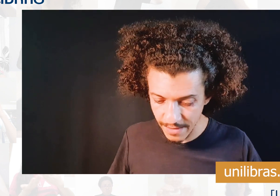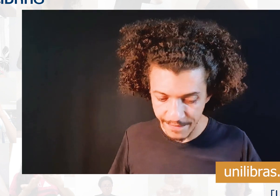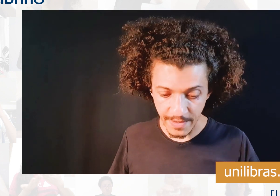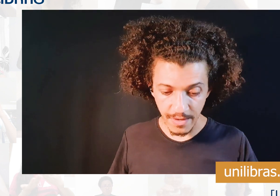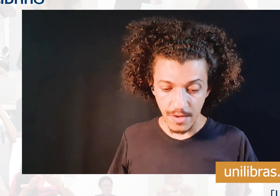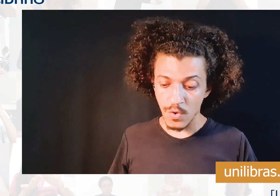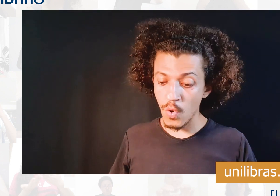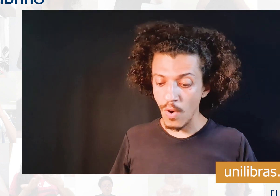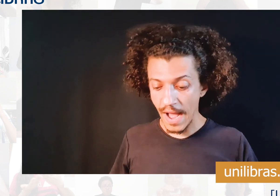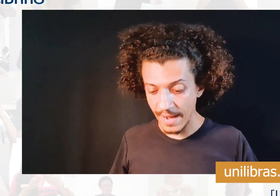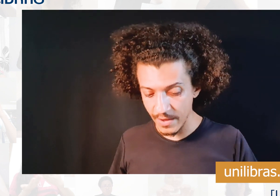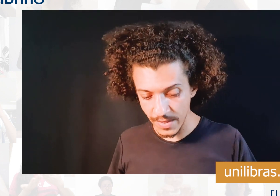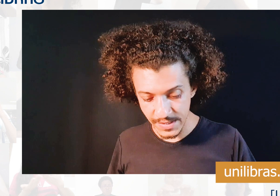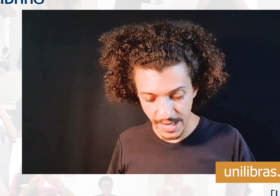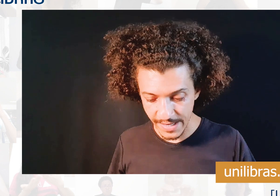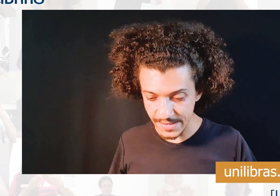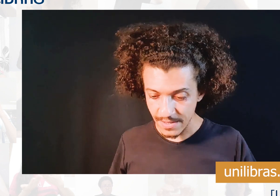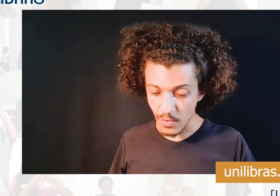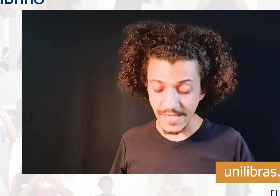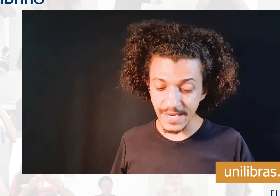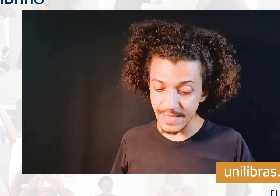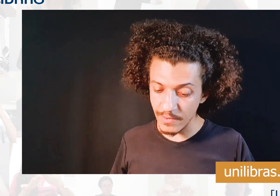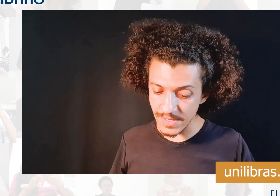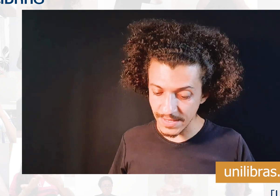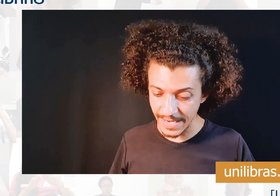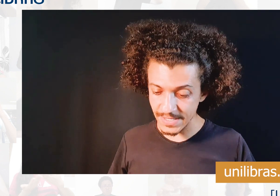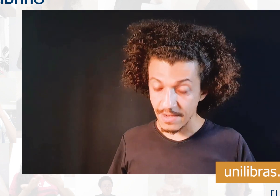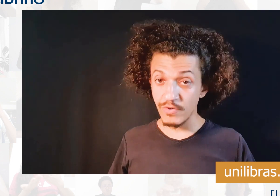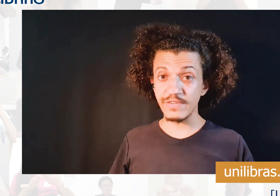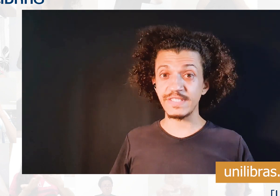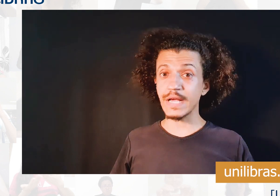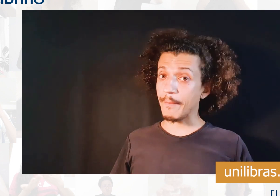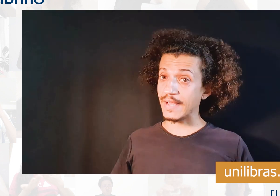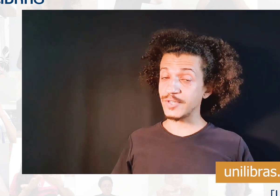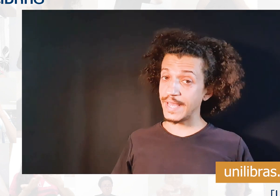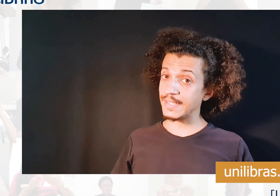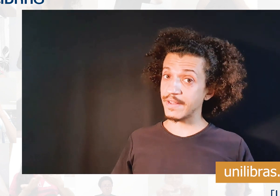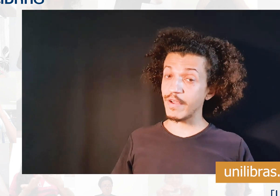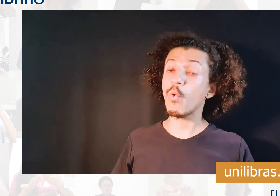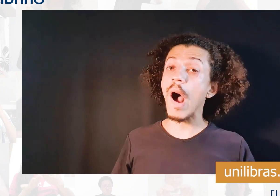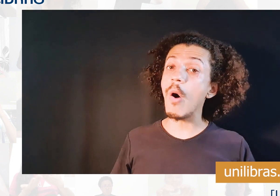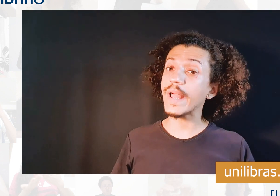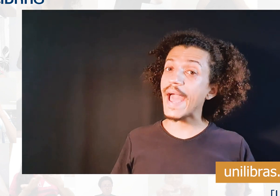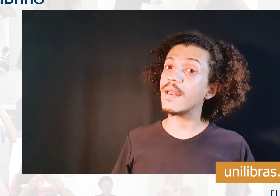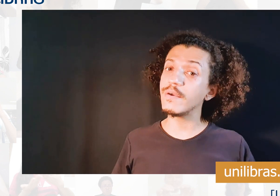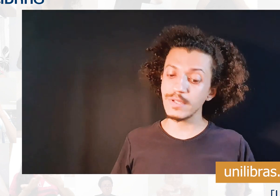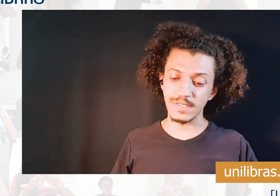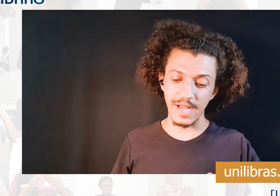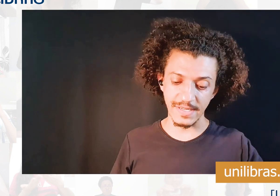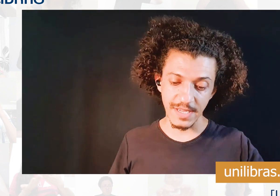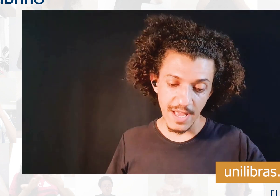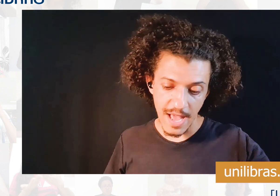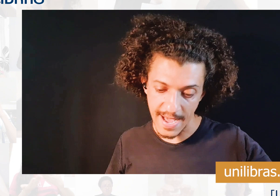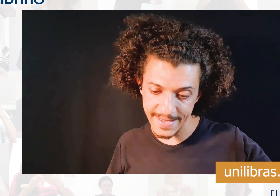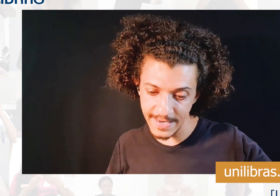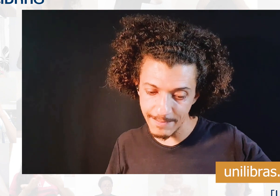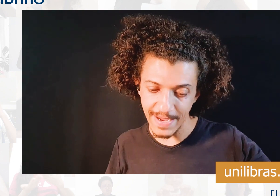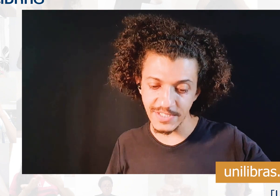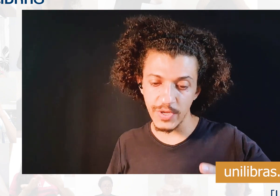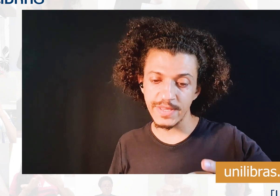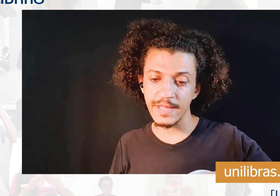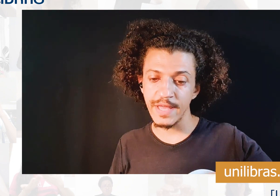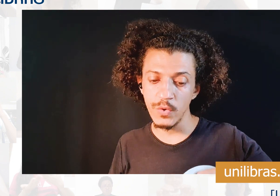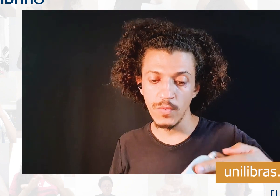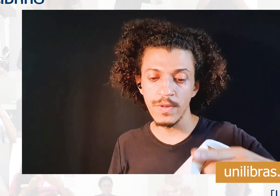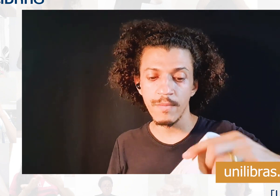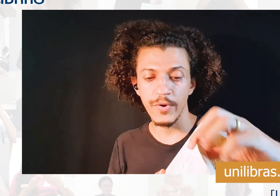isso significa? Com a língua de sinais, com a escrita da língua de sinais, você vai ser capaz de ler e escrever qualquer língua de sinais. Aqui na